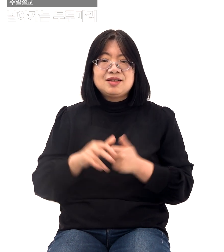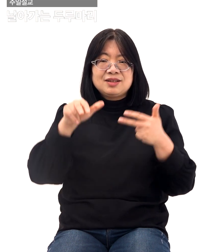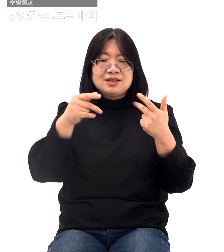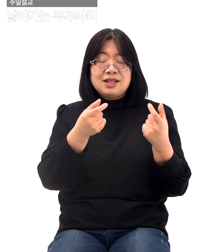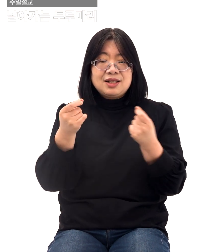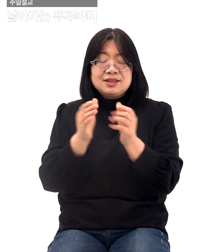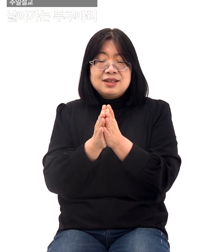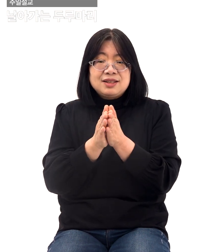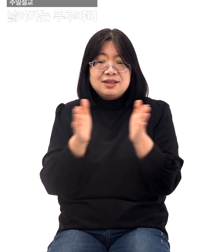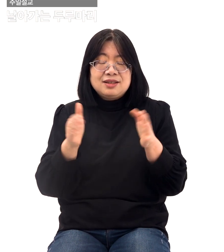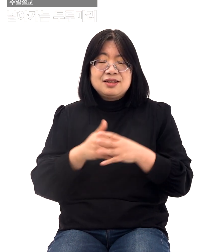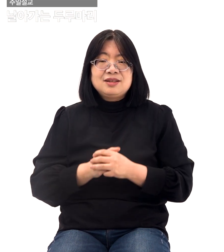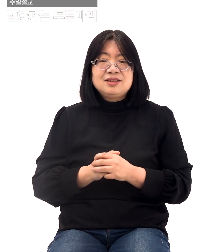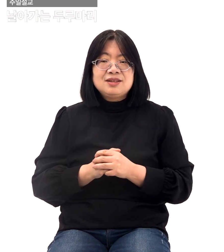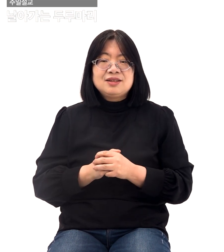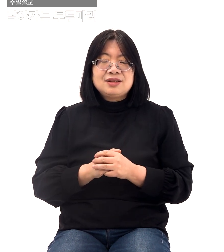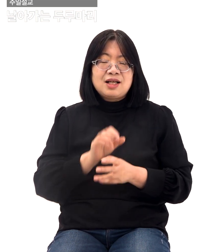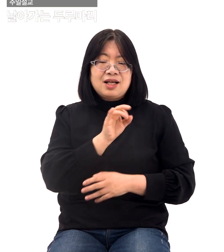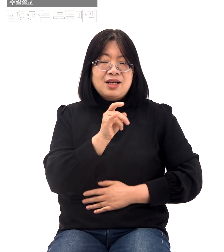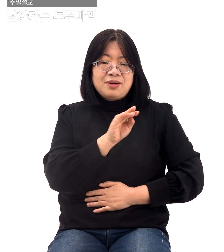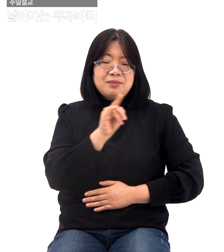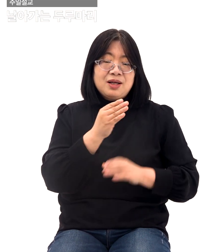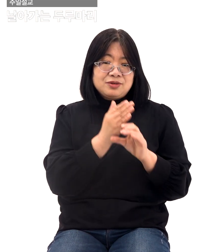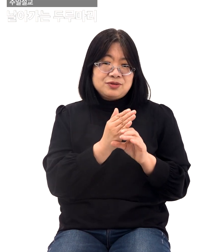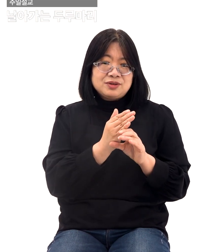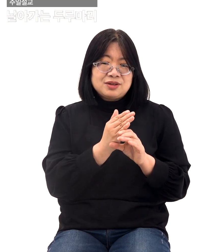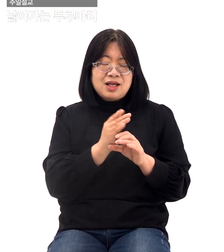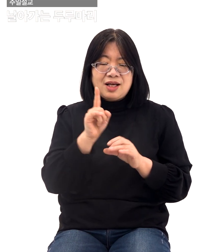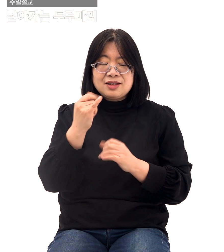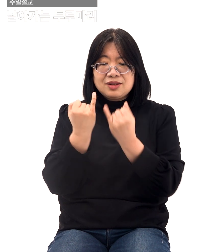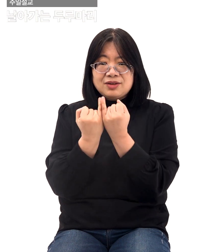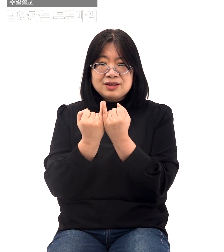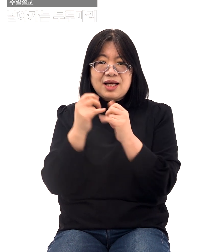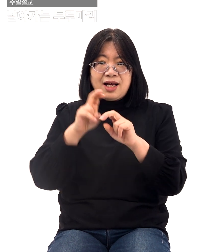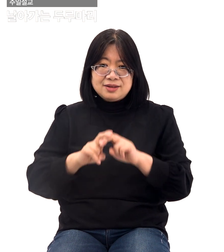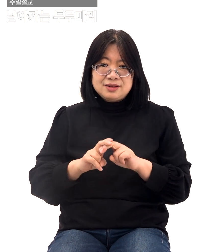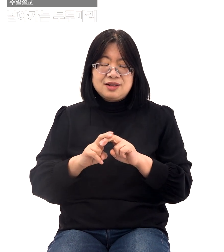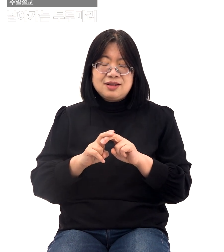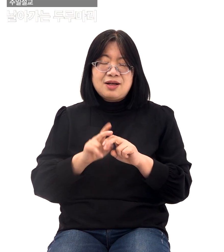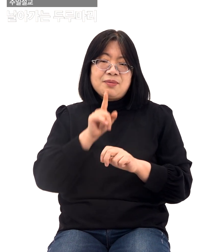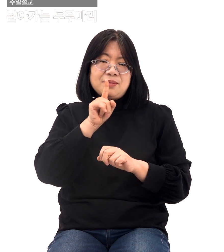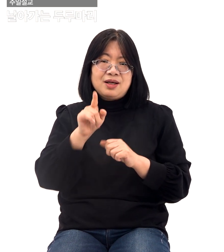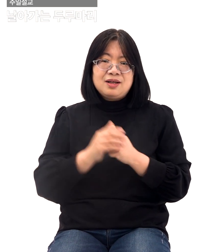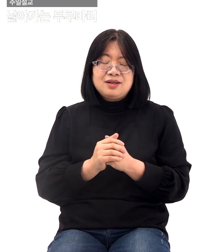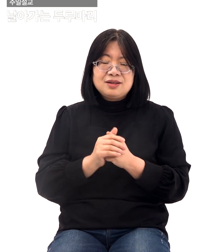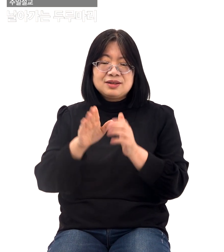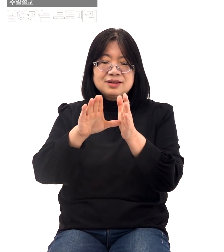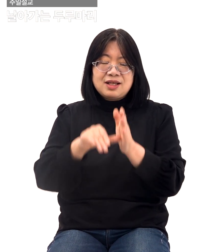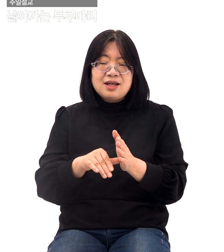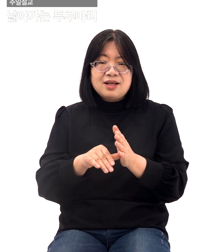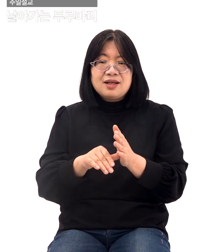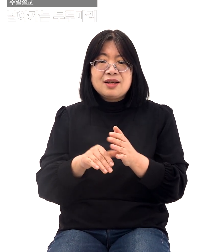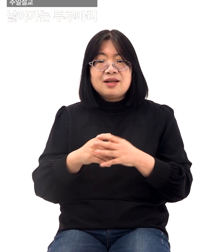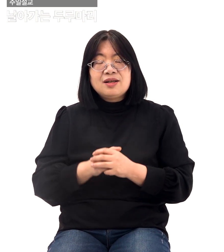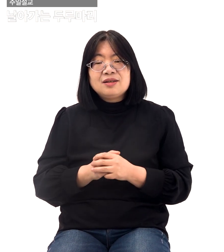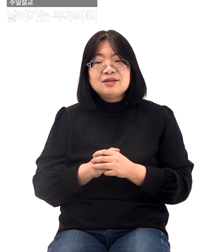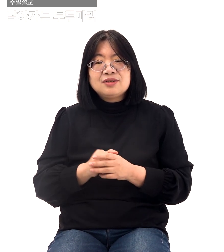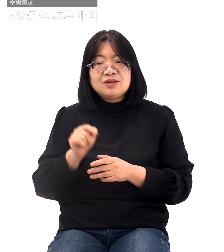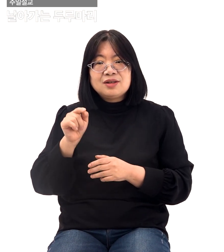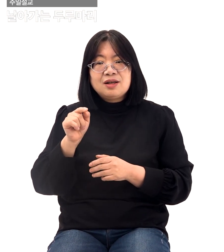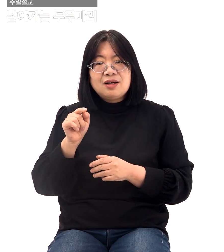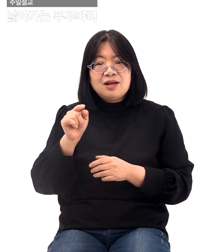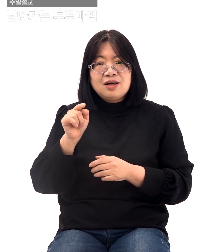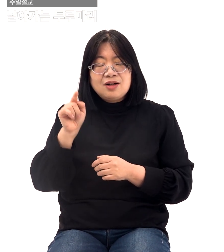7절 다 같이 시작. 이 에바 가운데에는 한 여인이 앉았느니라 하니 그때에 둥근 납 한